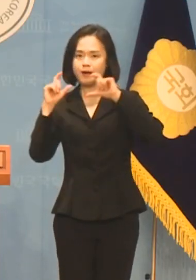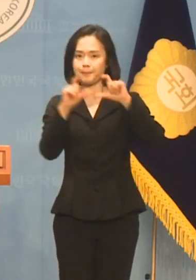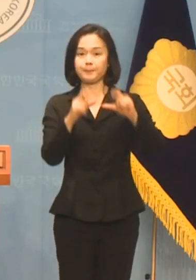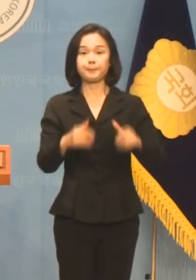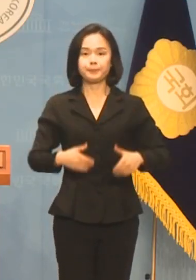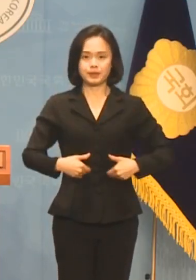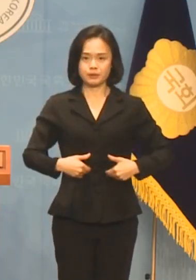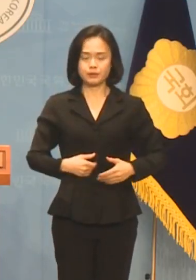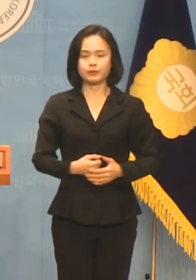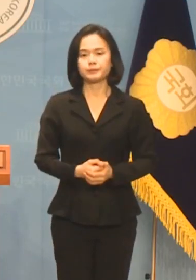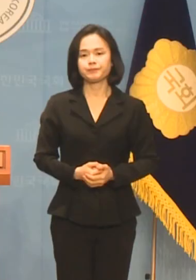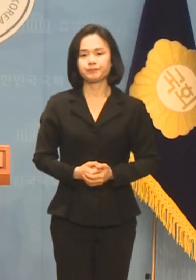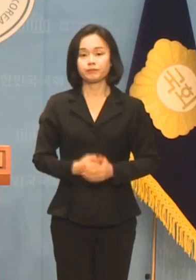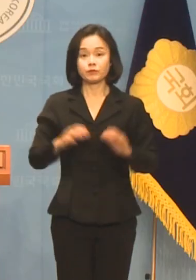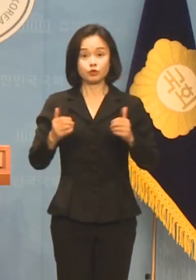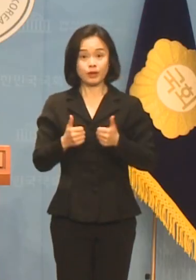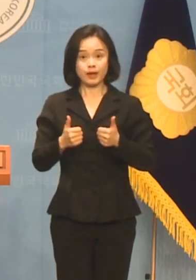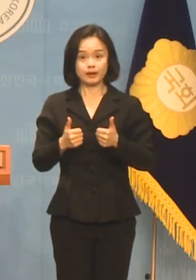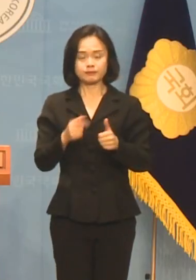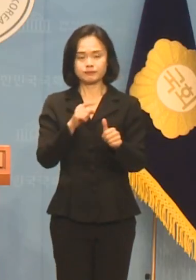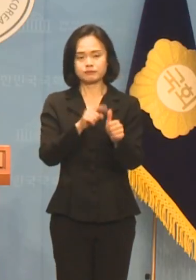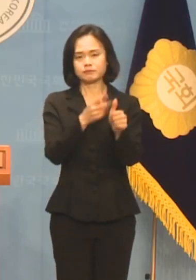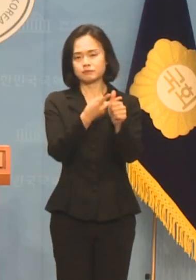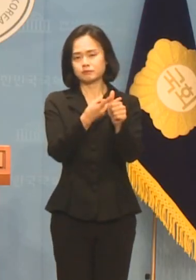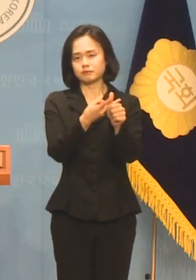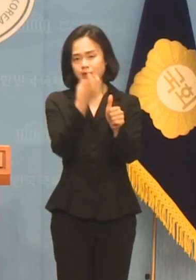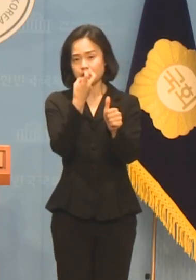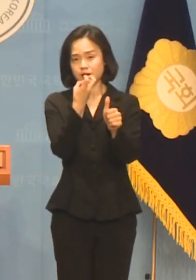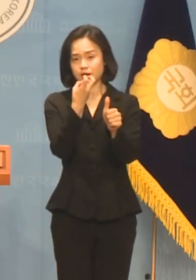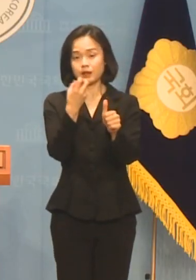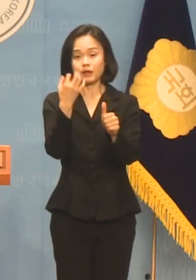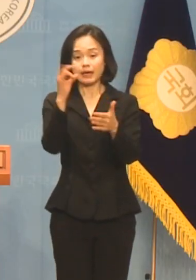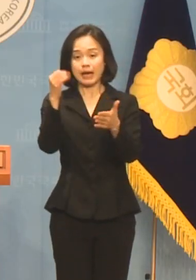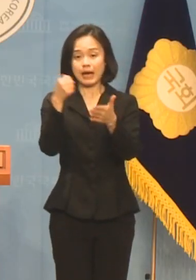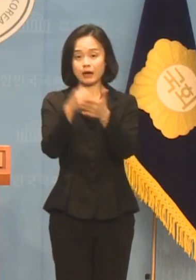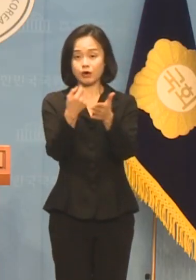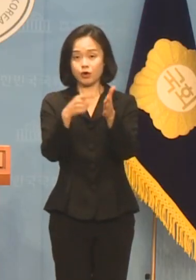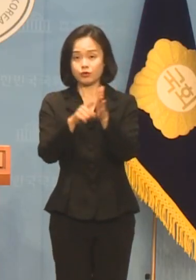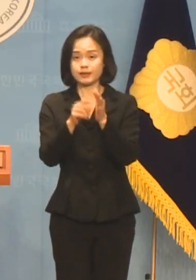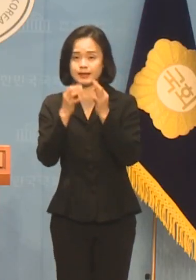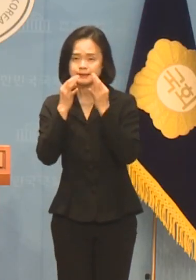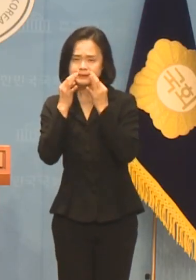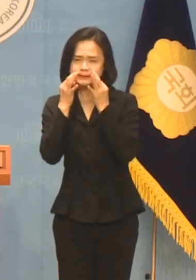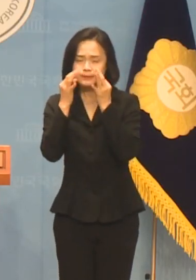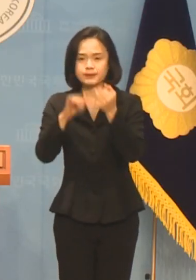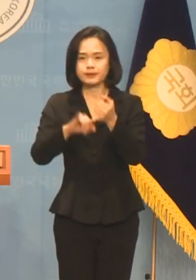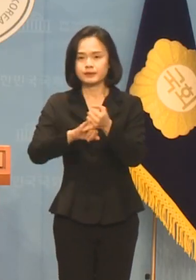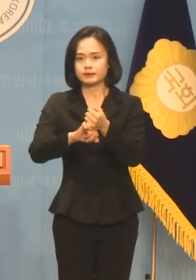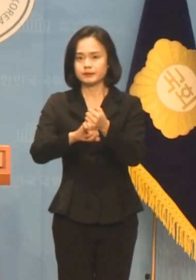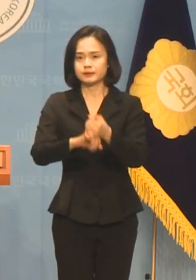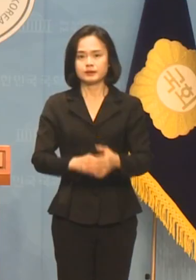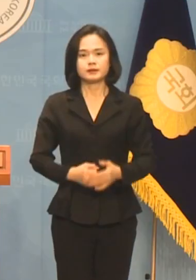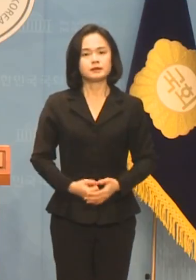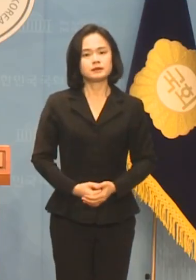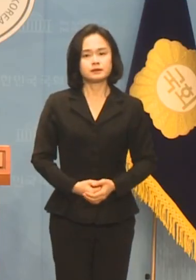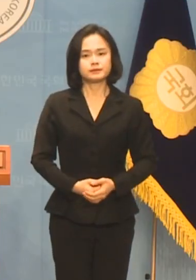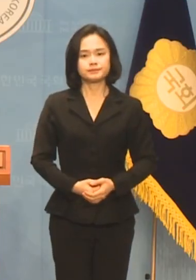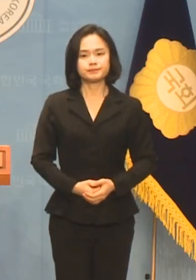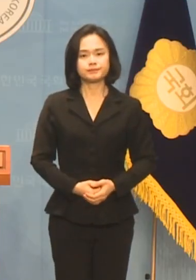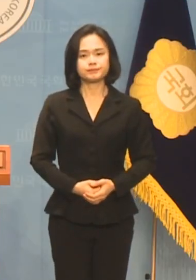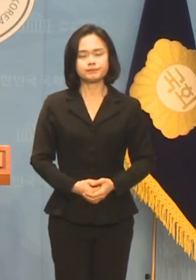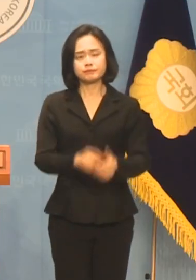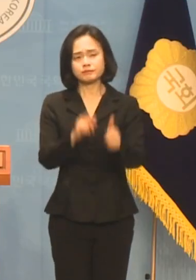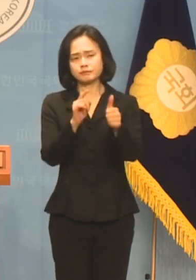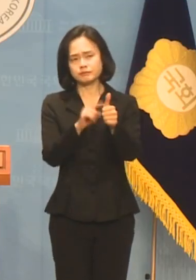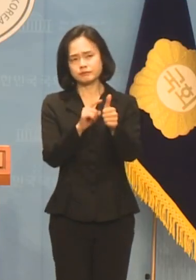국회는 먼저 탄핵 가결을 위한 모든 노력을 할 것입니다. 동시에 이 과정에서 여전히 풀리지 않는